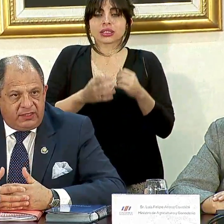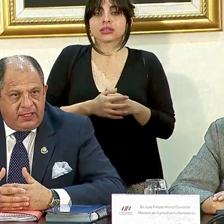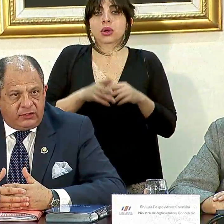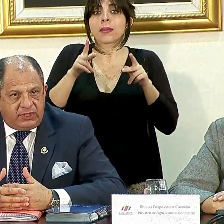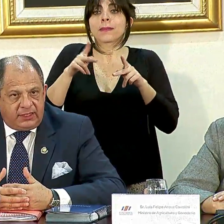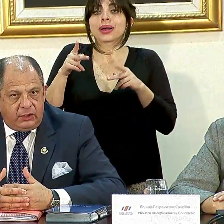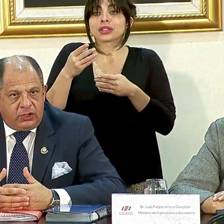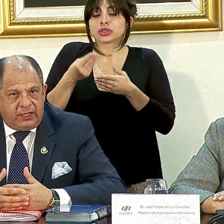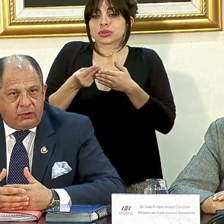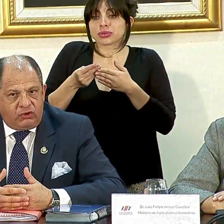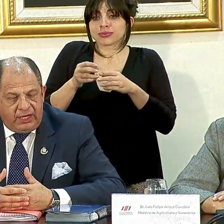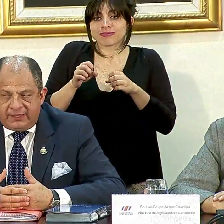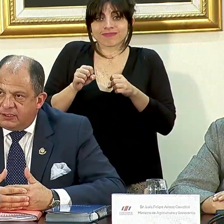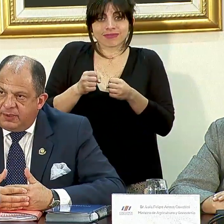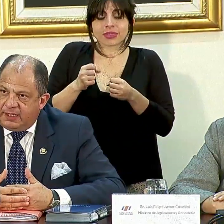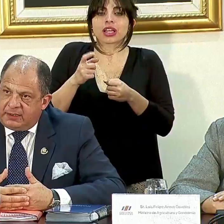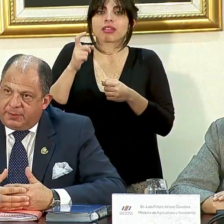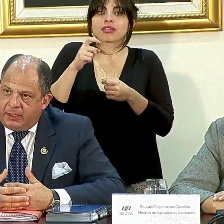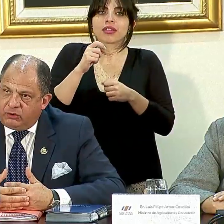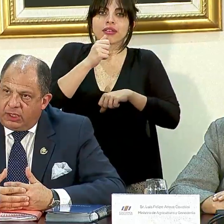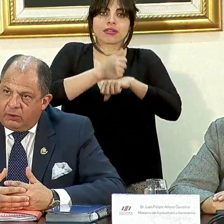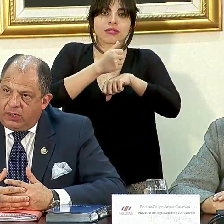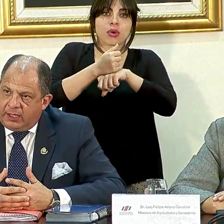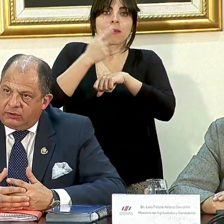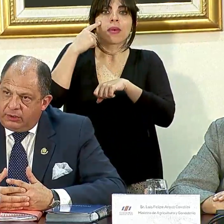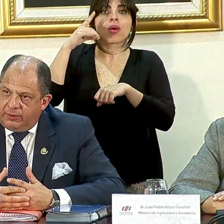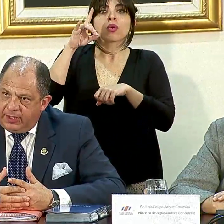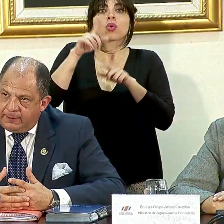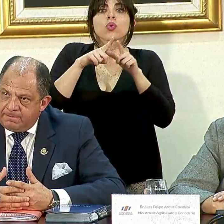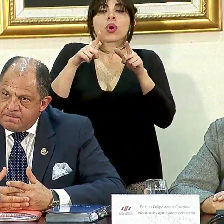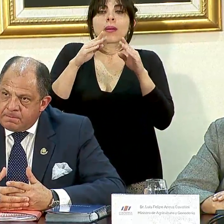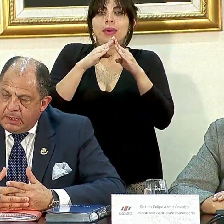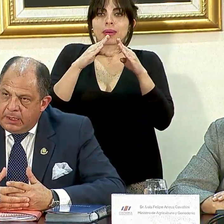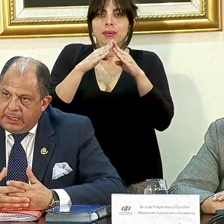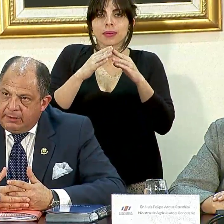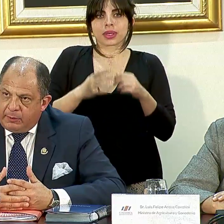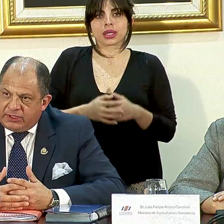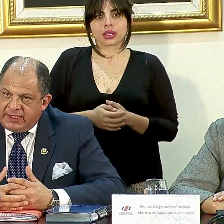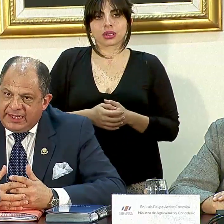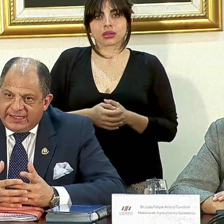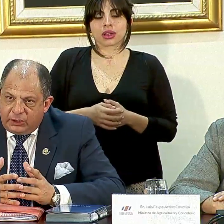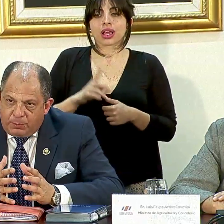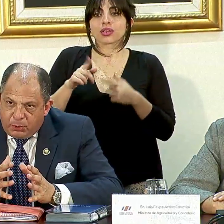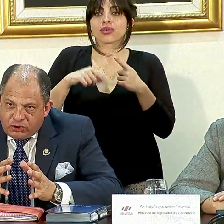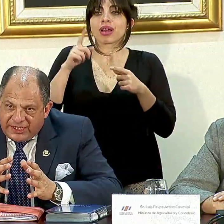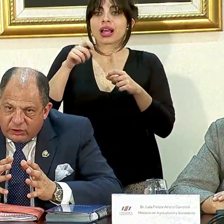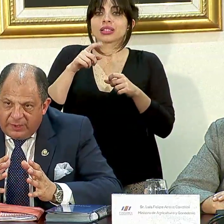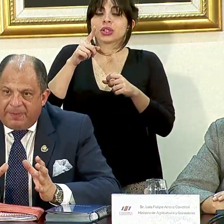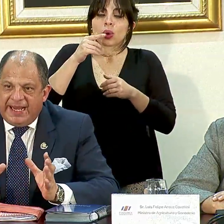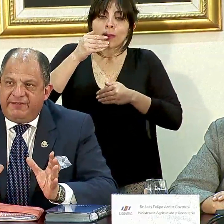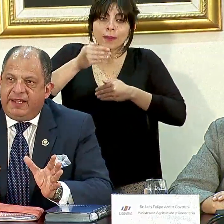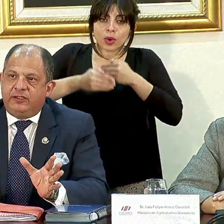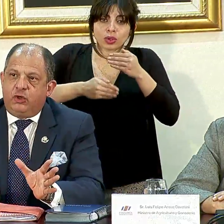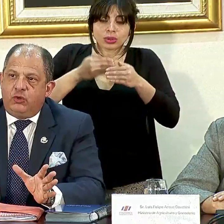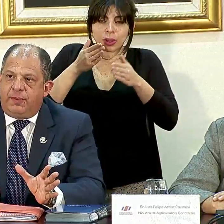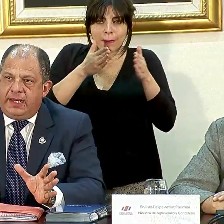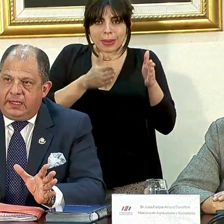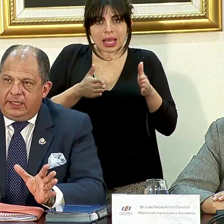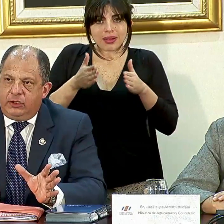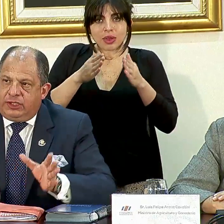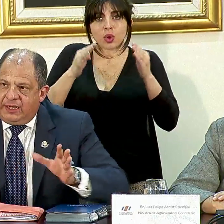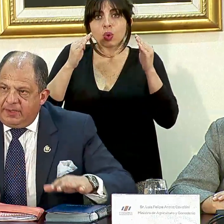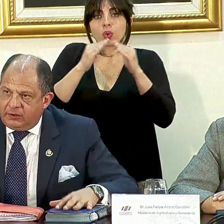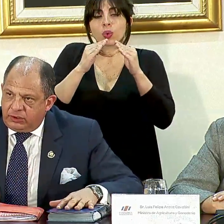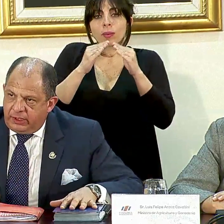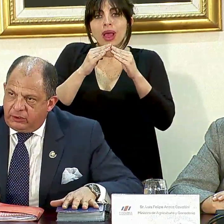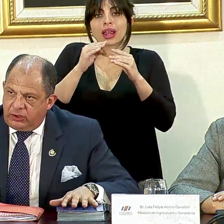de menores ingresos han tenido que recurrir a ese expediente para encontrar un lugar a donde vivir. Y vamos a tener que hacer un proceso de planificación urbana